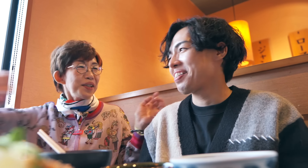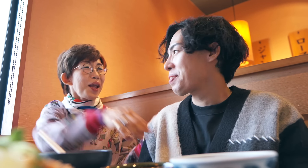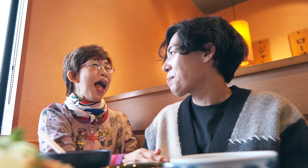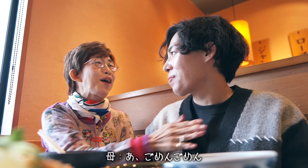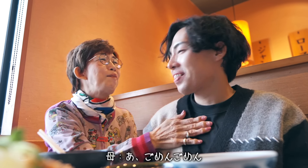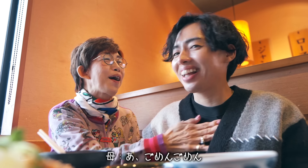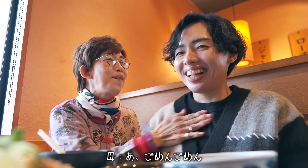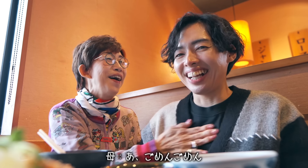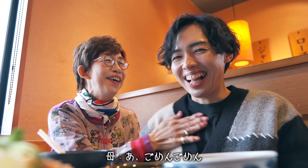あ、ごめんごめん